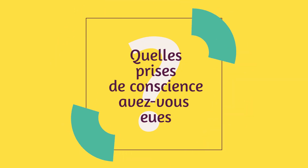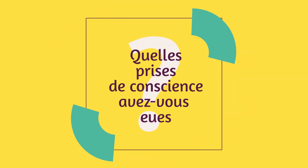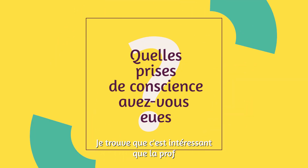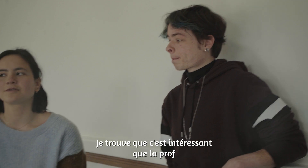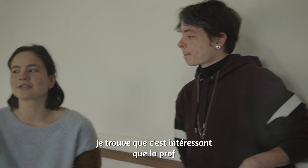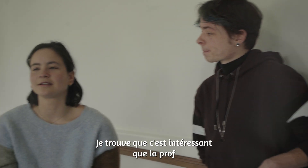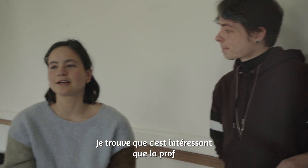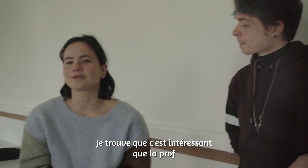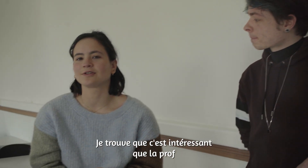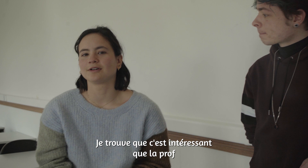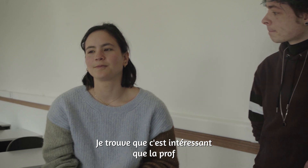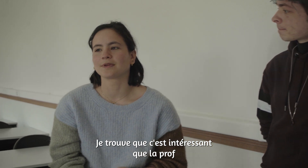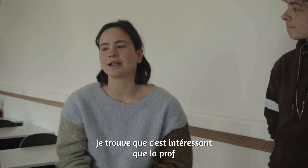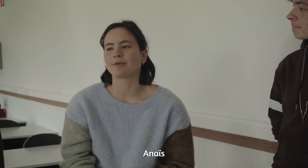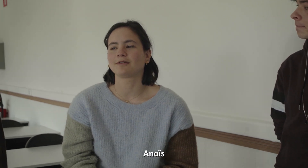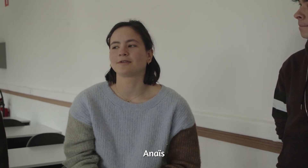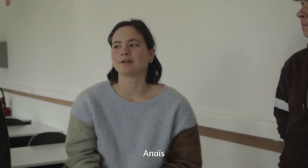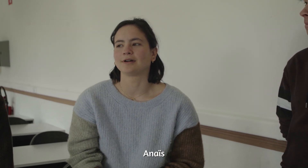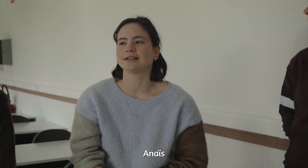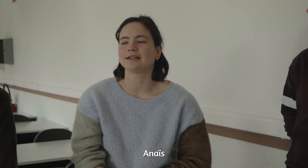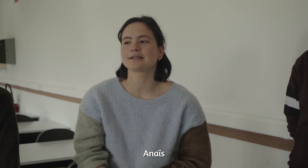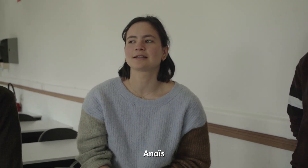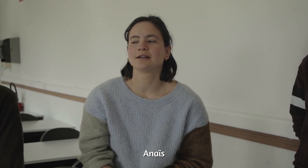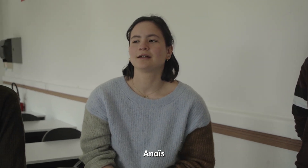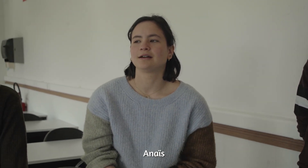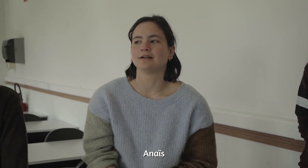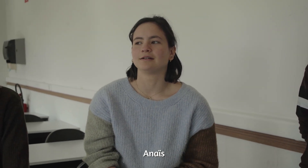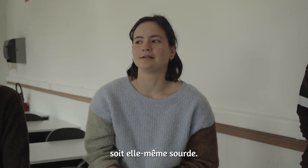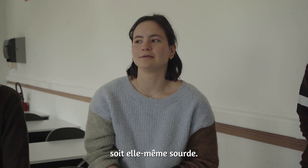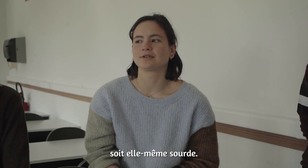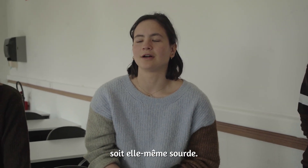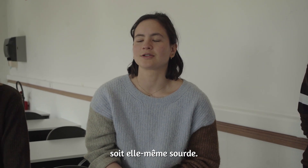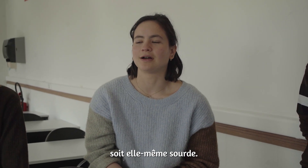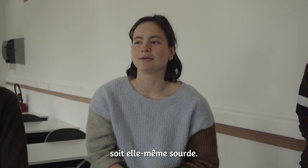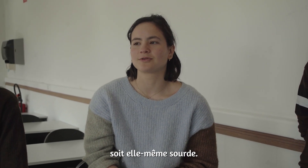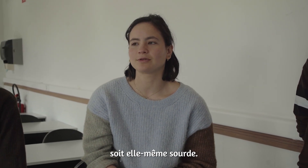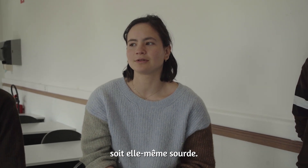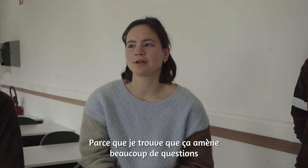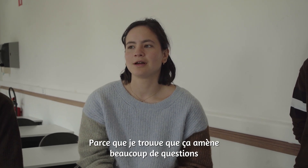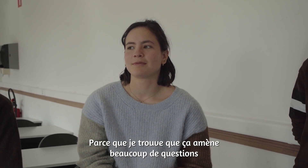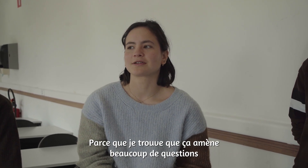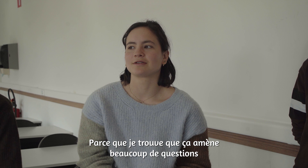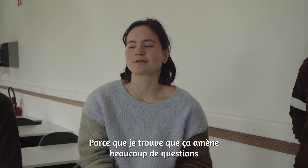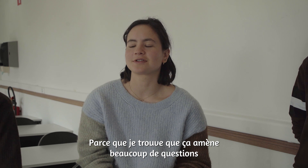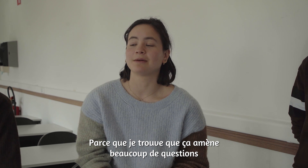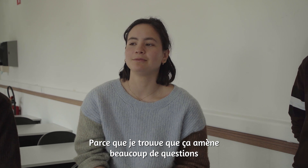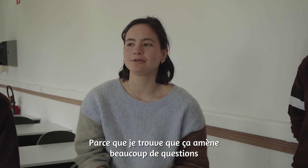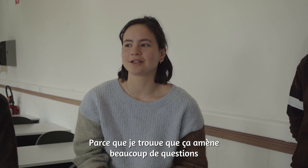Et je trouve que c'est intéressant que la prof Anaïs soit elle-même sourde parce que je trouve que ça amène beaucoup de